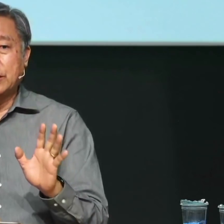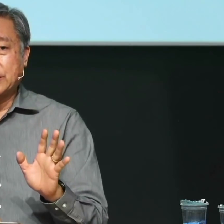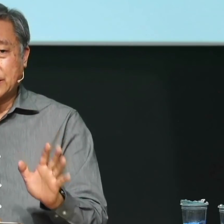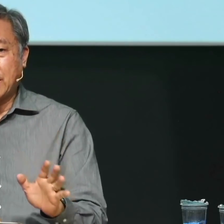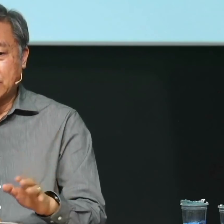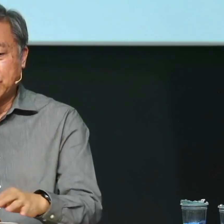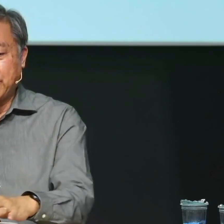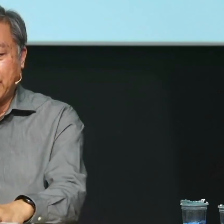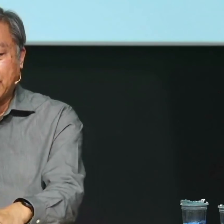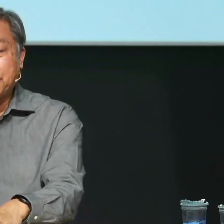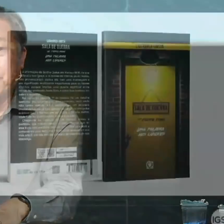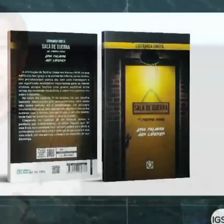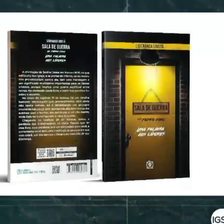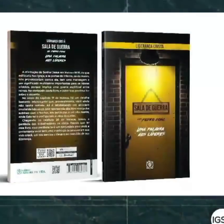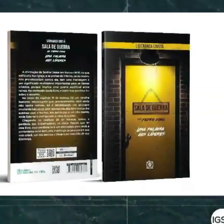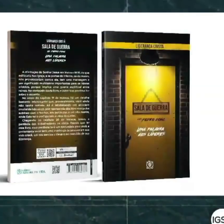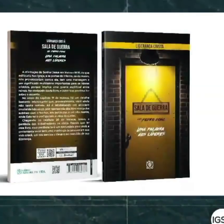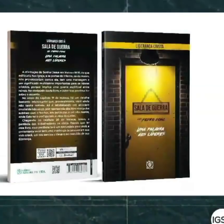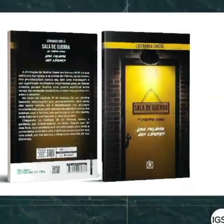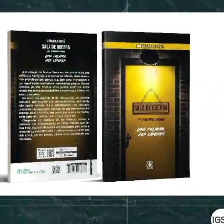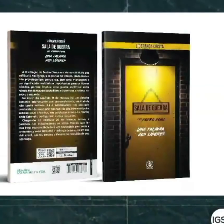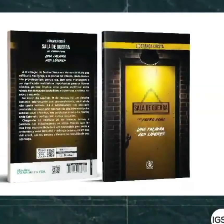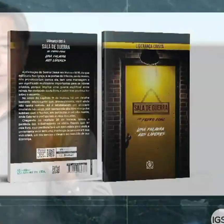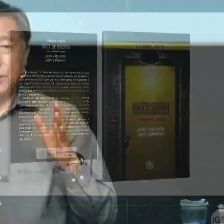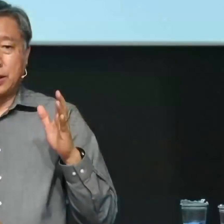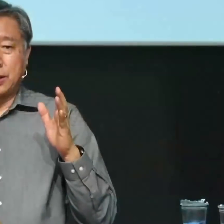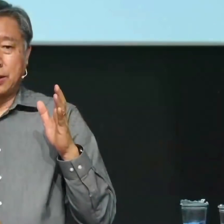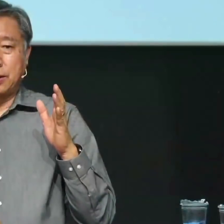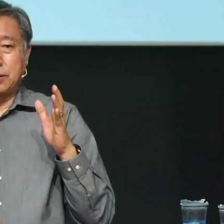livro Sala de Guerra,